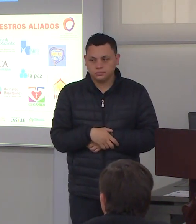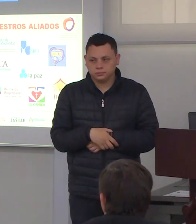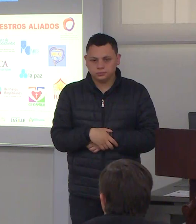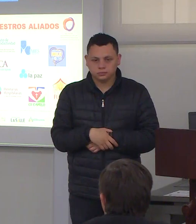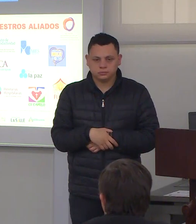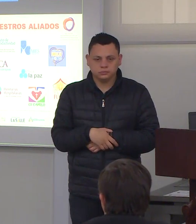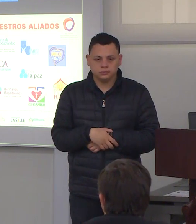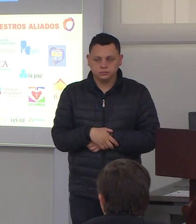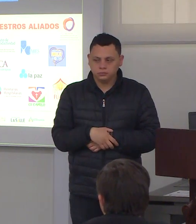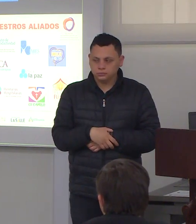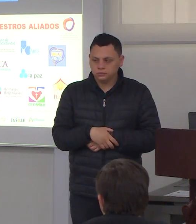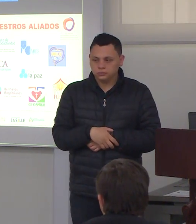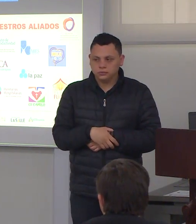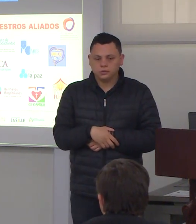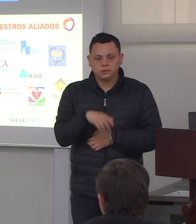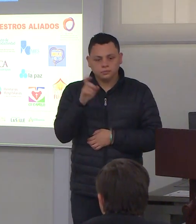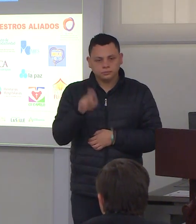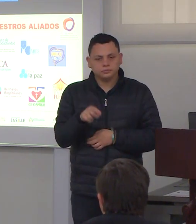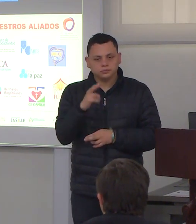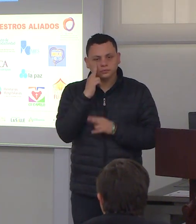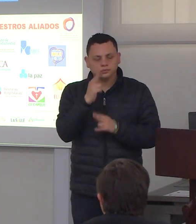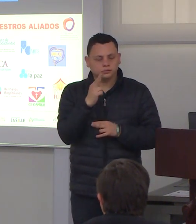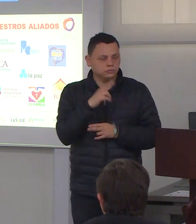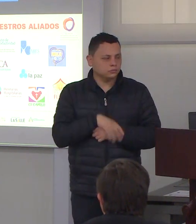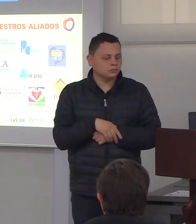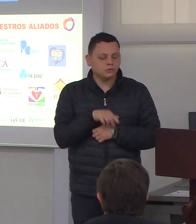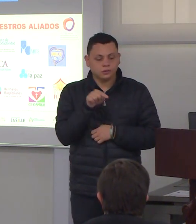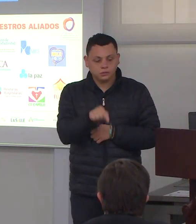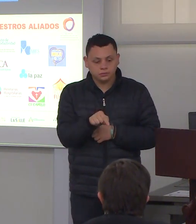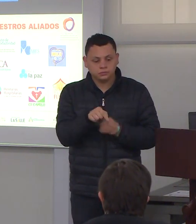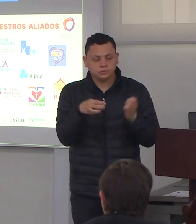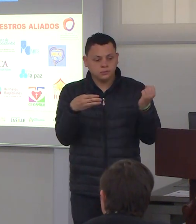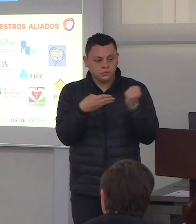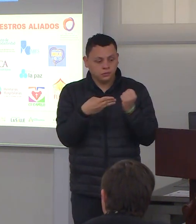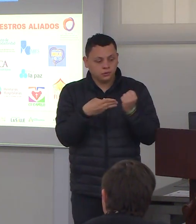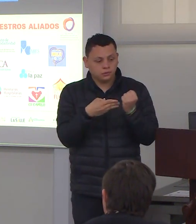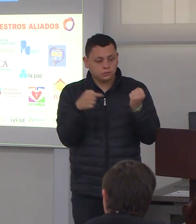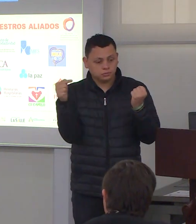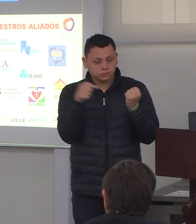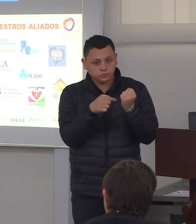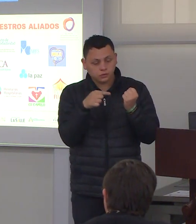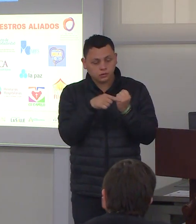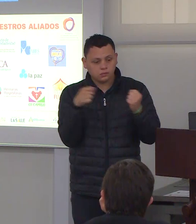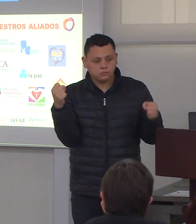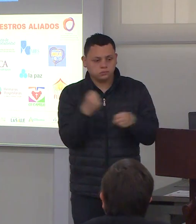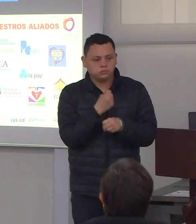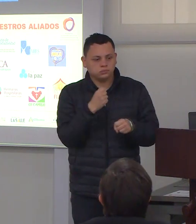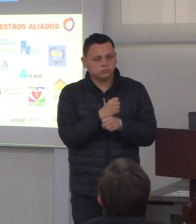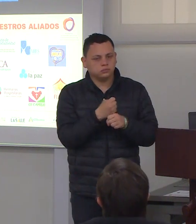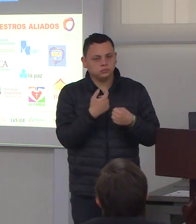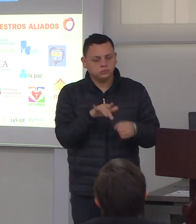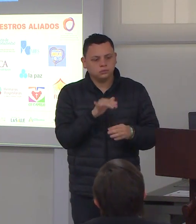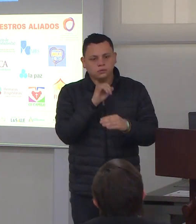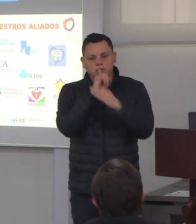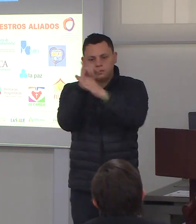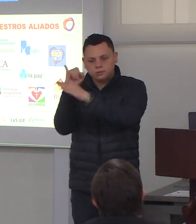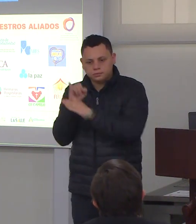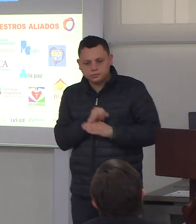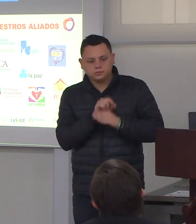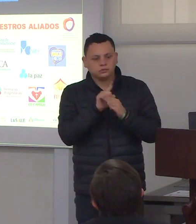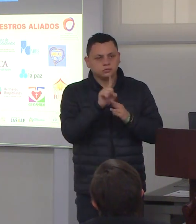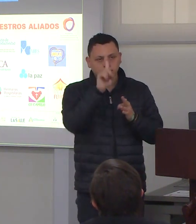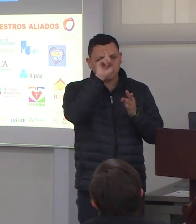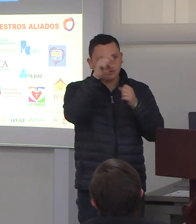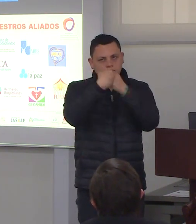en esto sí debo reconocer que el SENA, en este trabajo, las instituciones y las